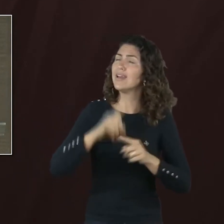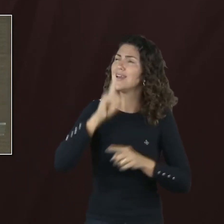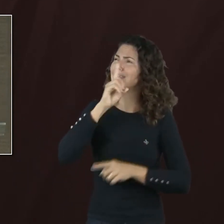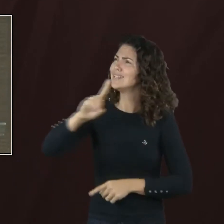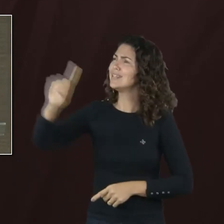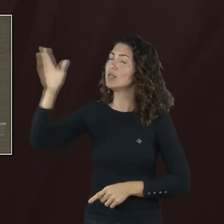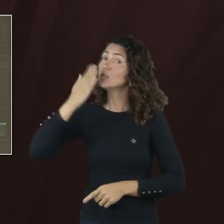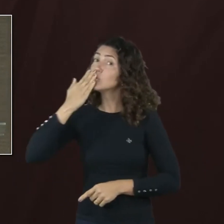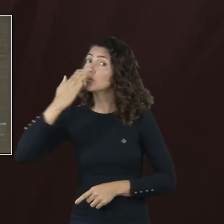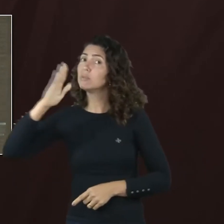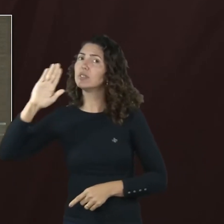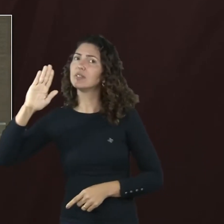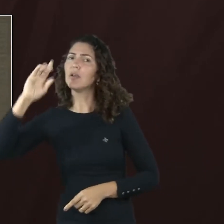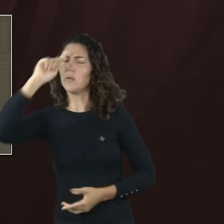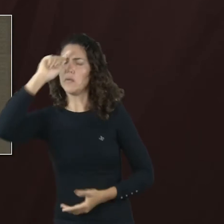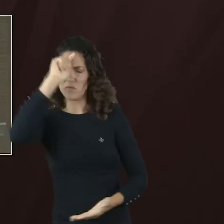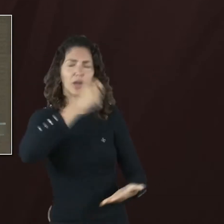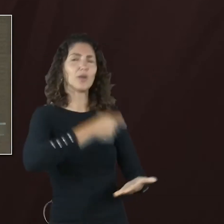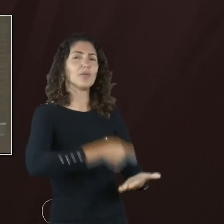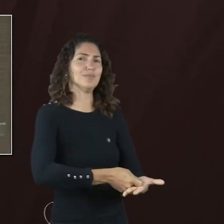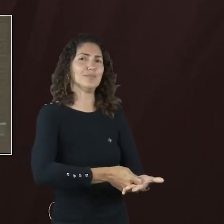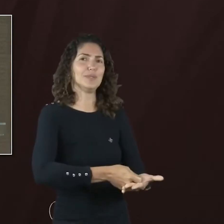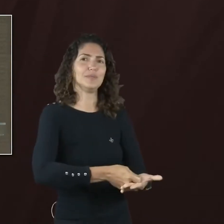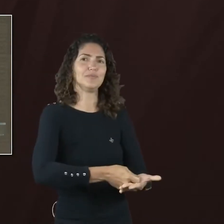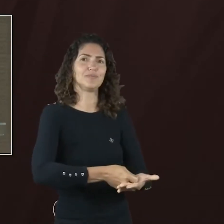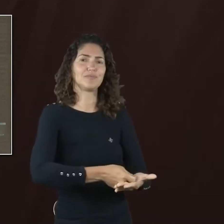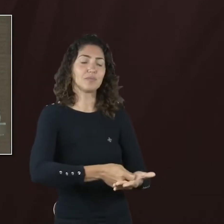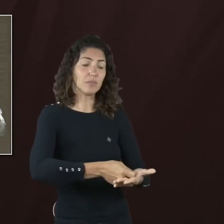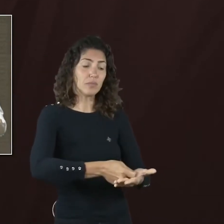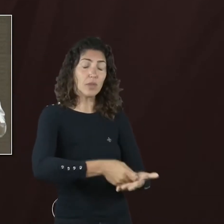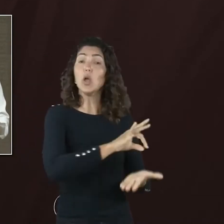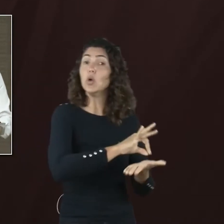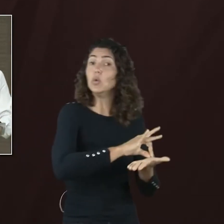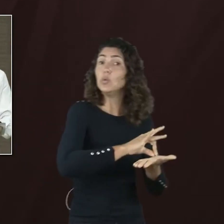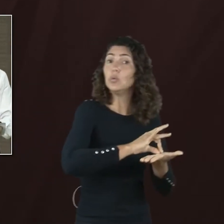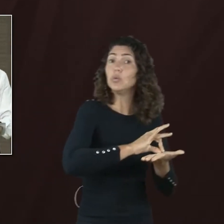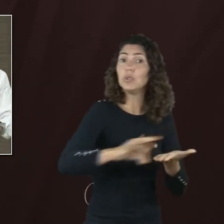colocar todos os seus inimigos debaixo dos seus pés.